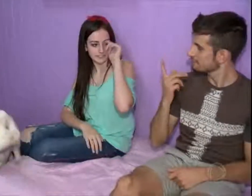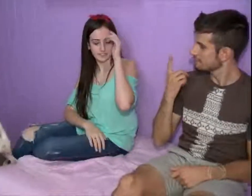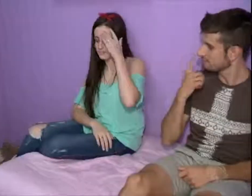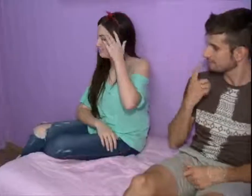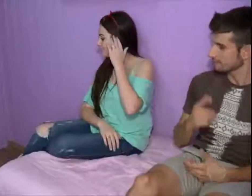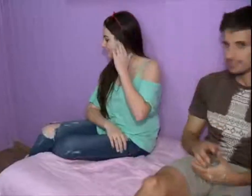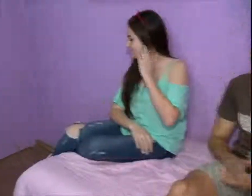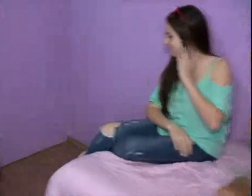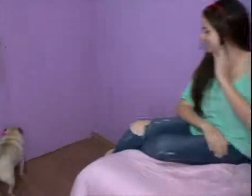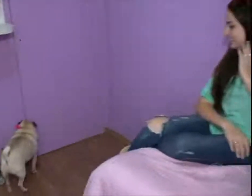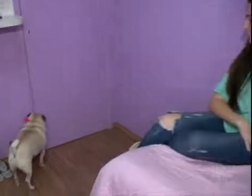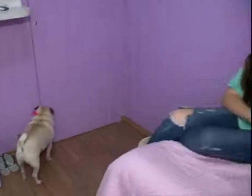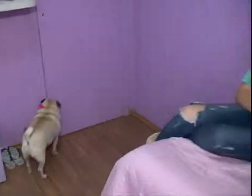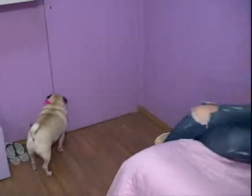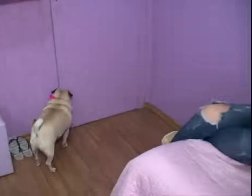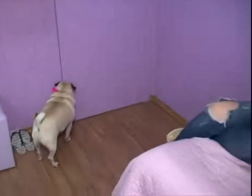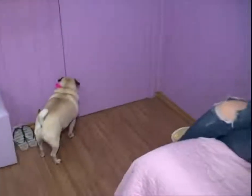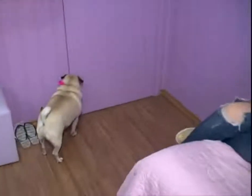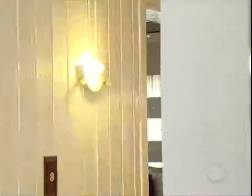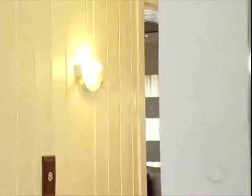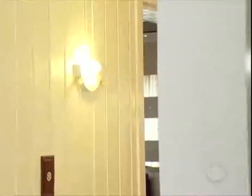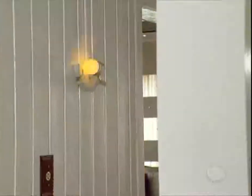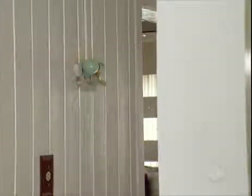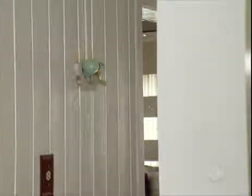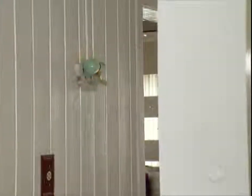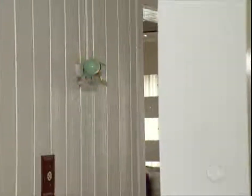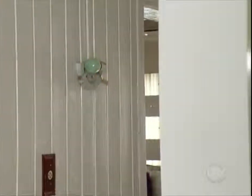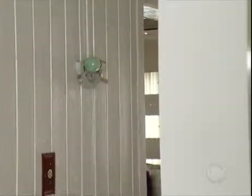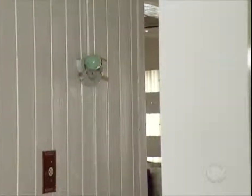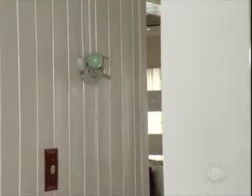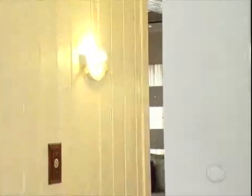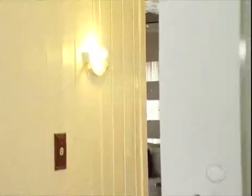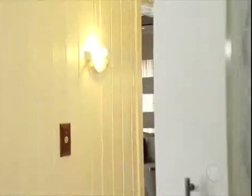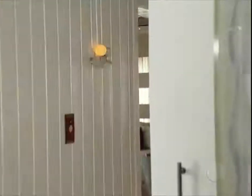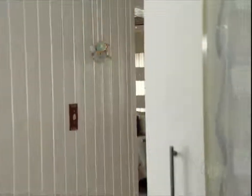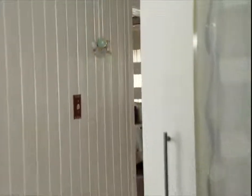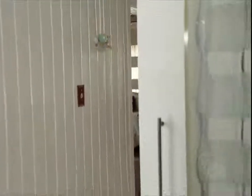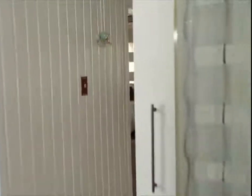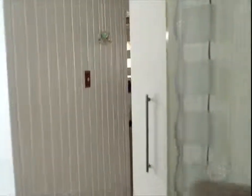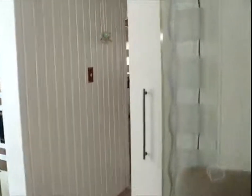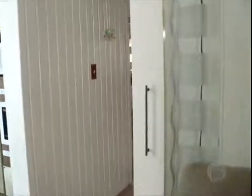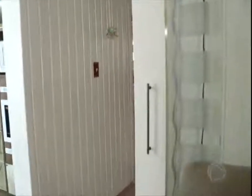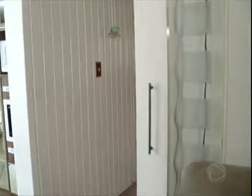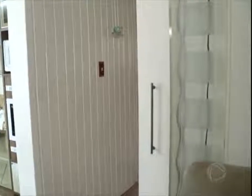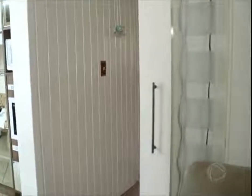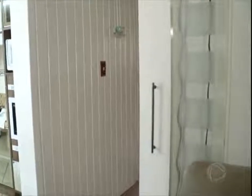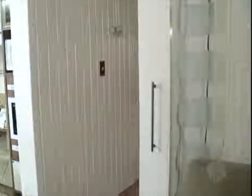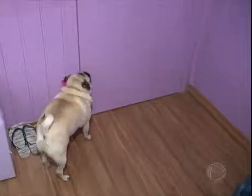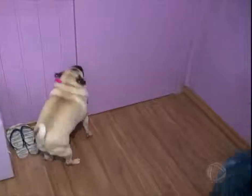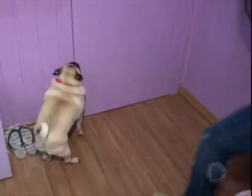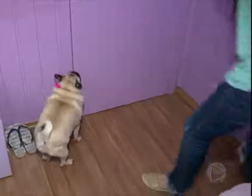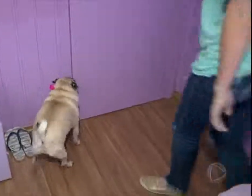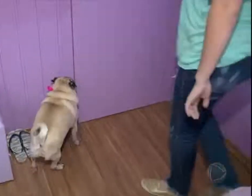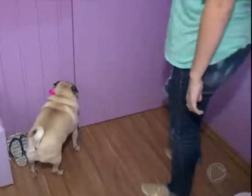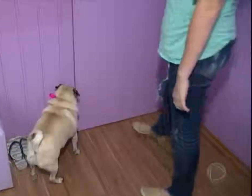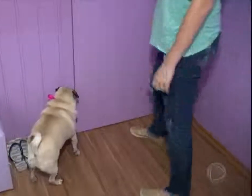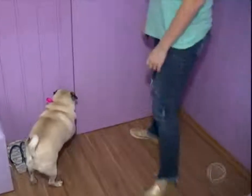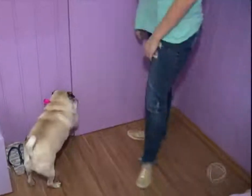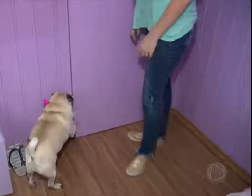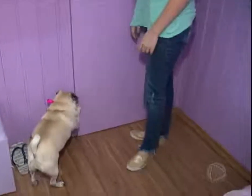campainha, uma luz acende no corredor. Isso chama a atenção de Tainá e do irmão. Mas nem